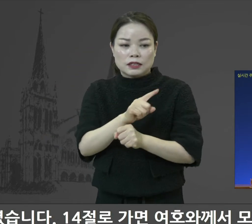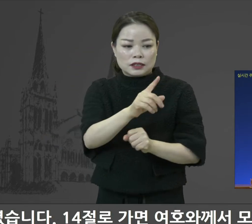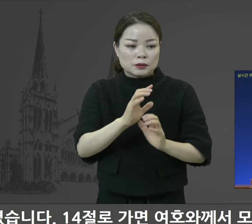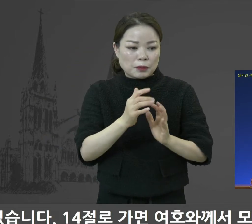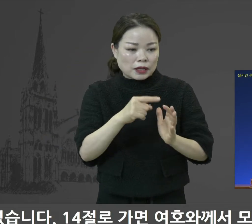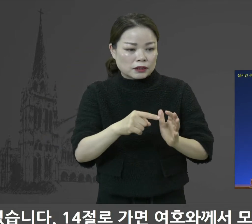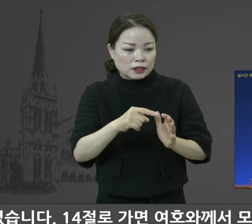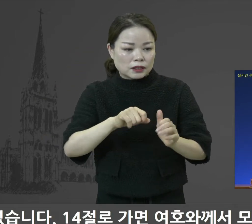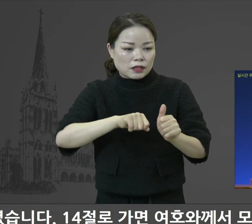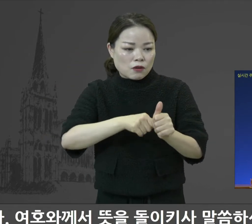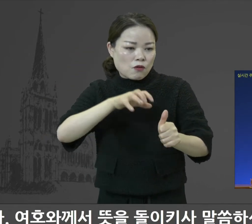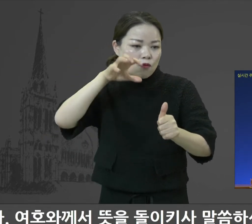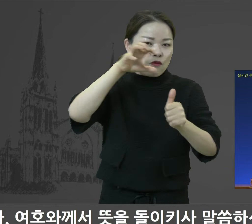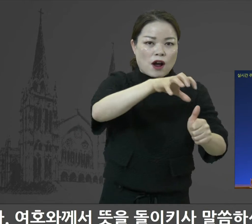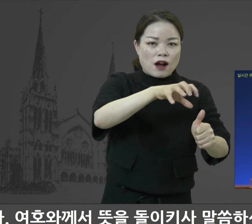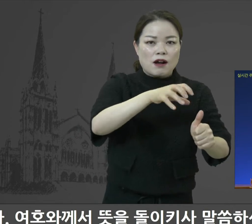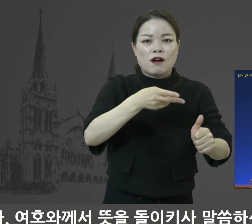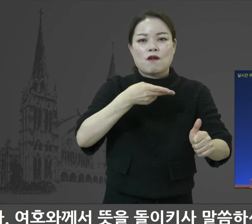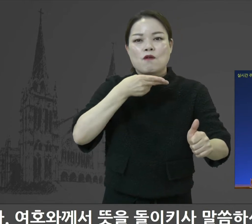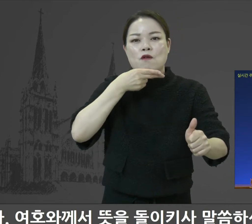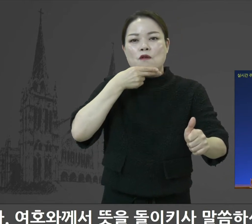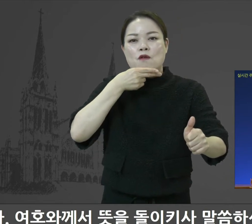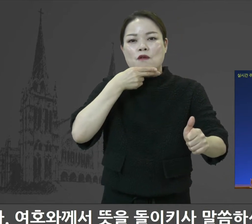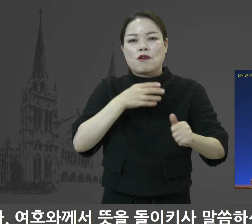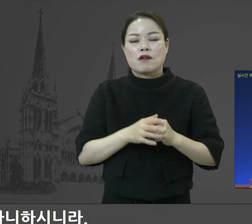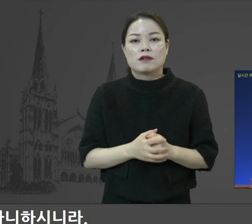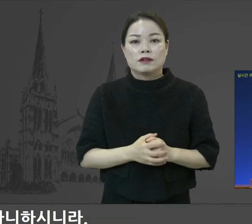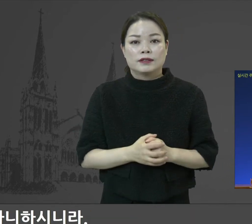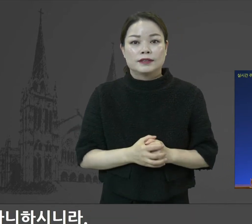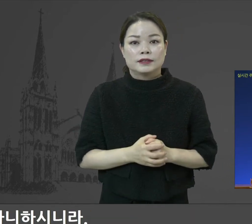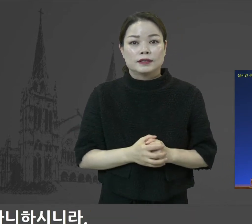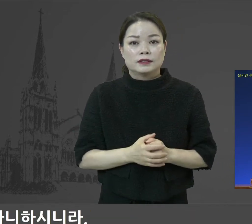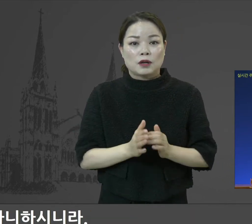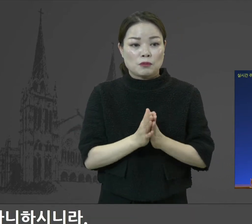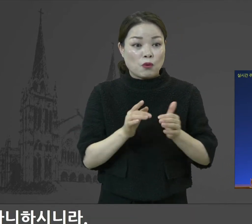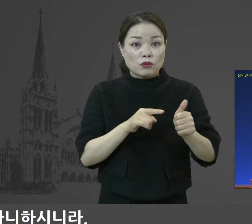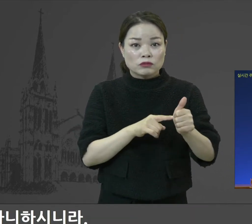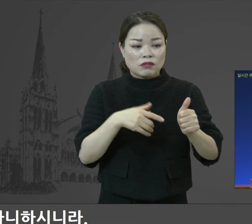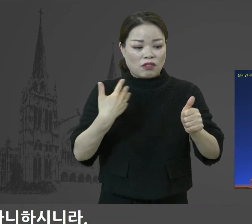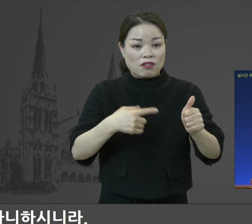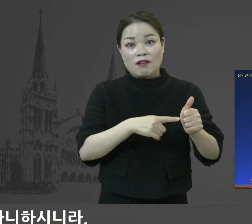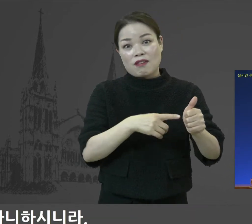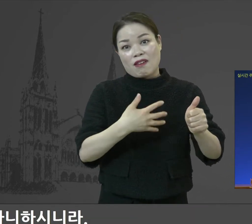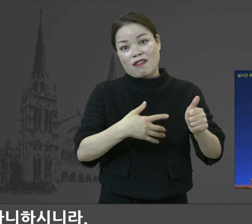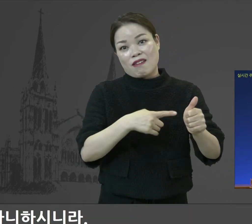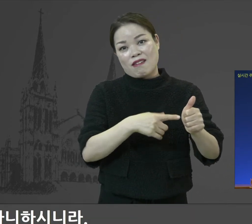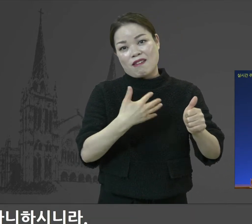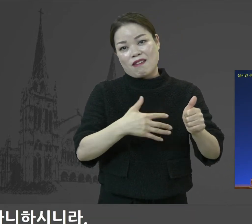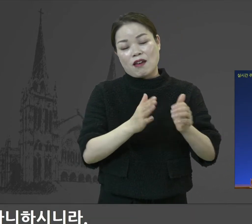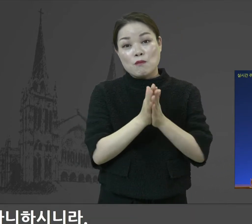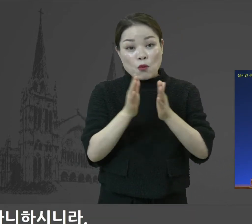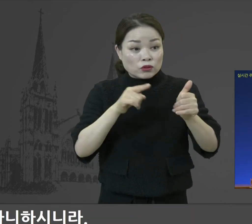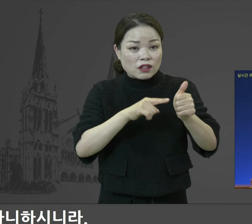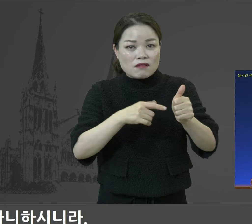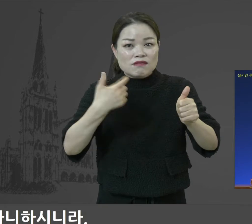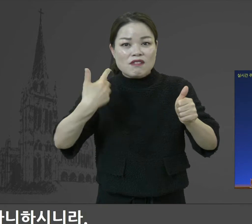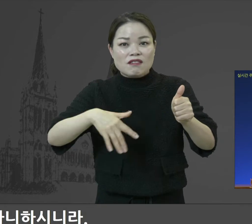백성에게 내리지 아니하시니라. 모세가 보통 사람이 아닌 것 같습니다.